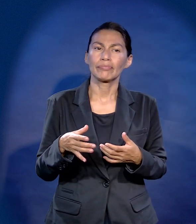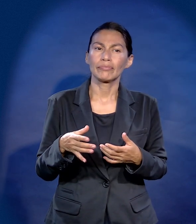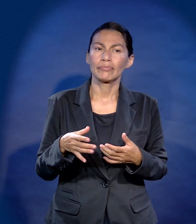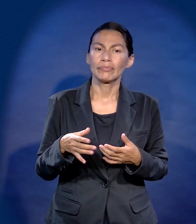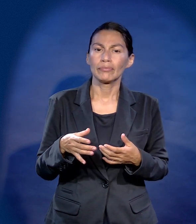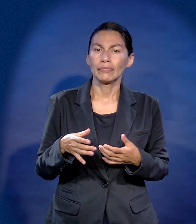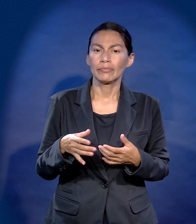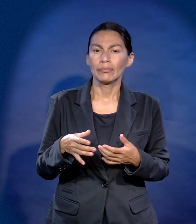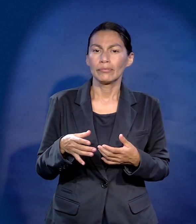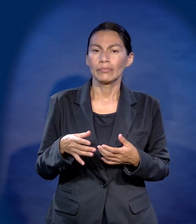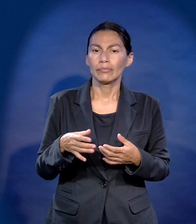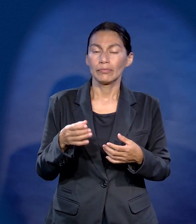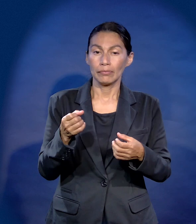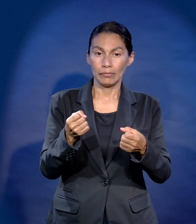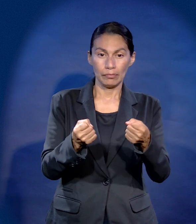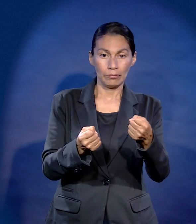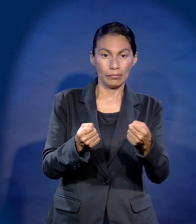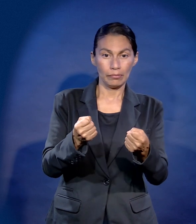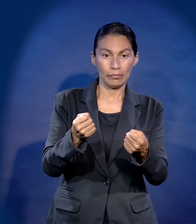estaba